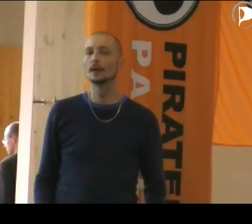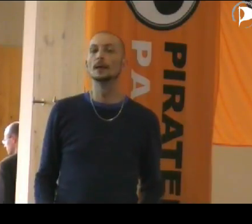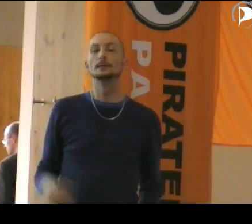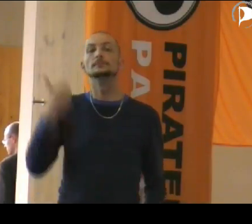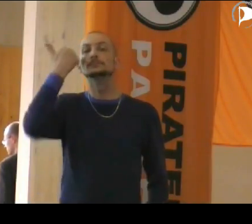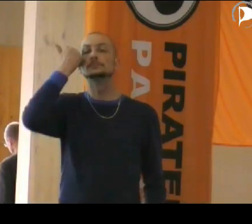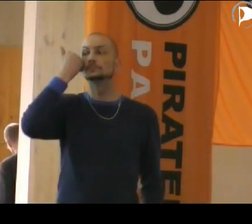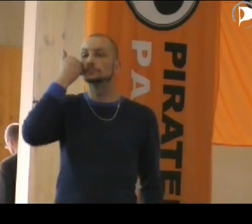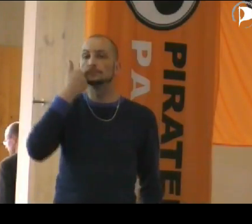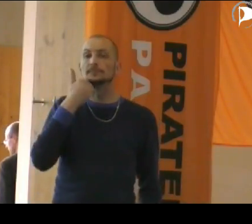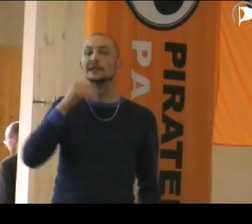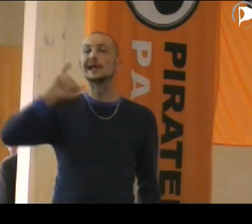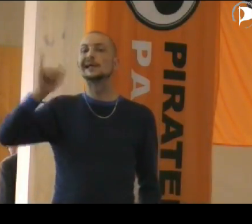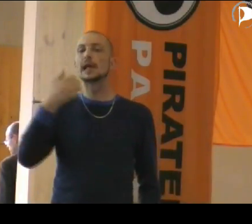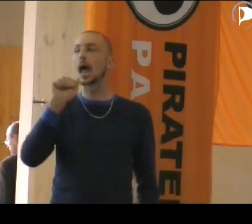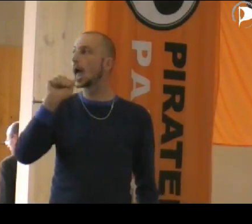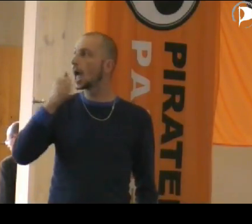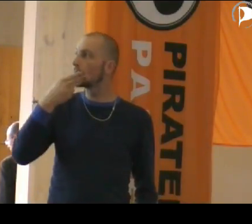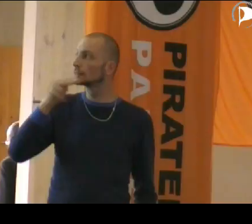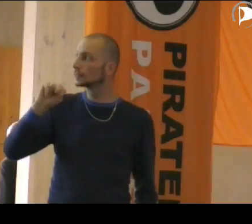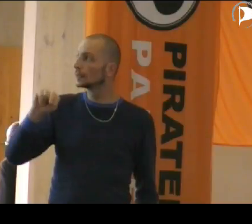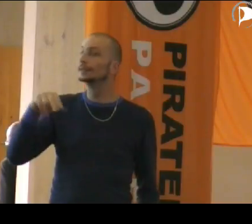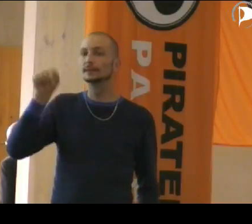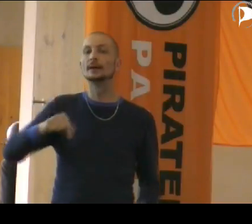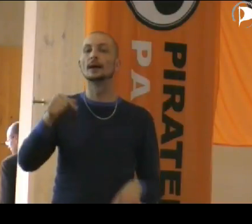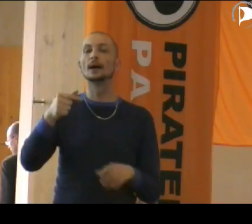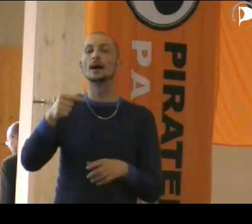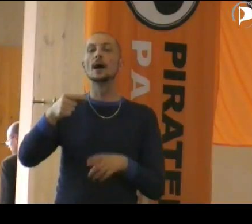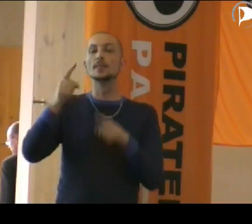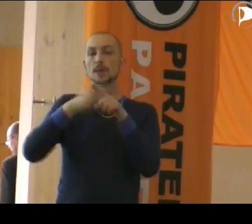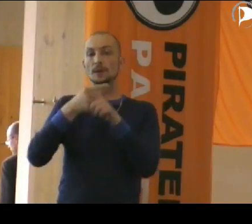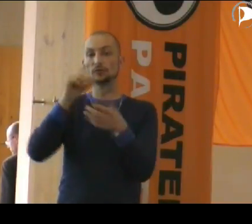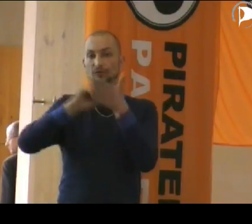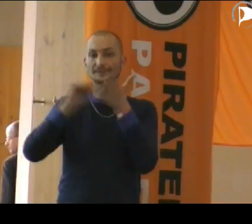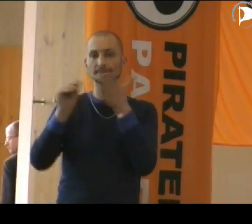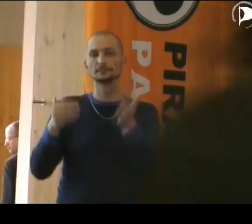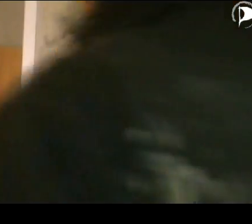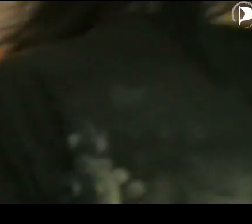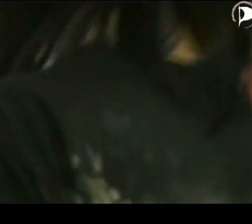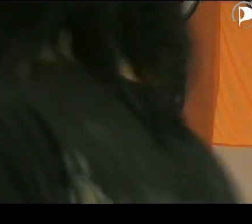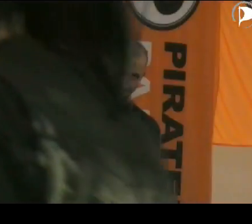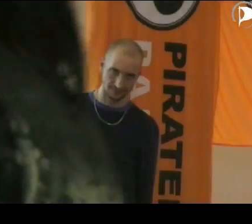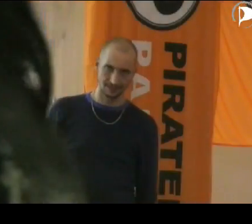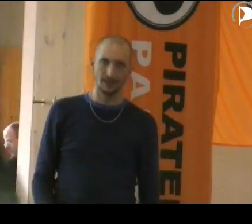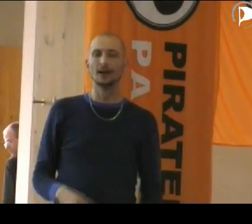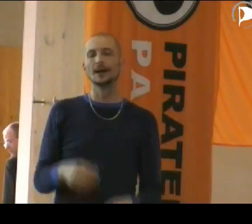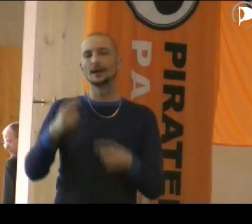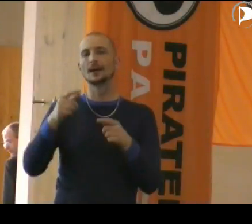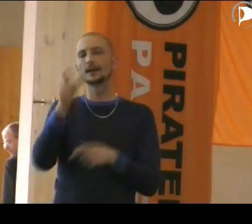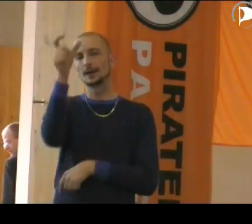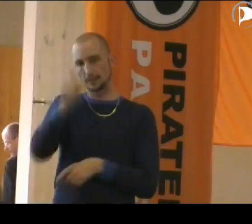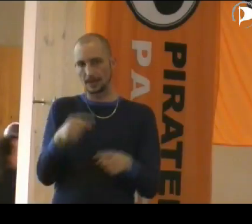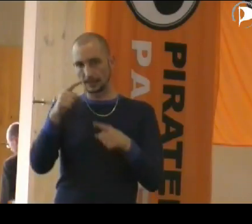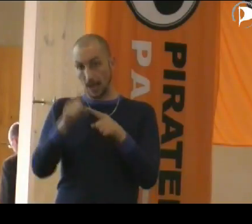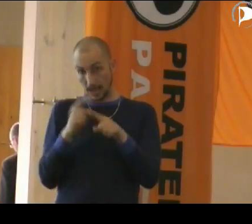die anderen kandidaten heißt das motto diesmal